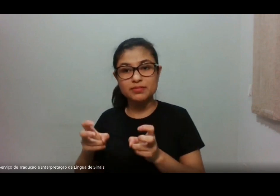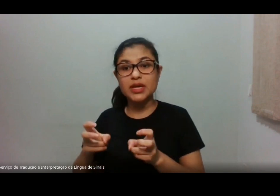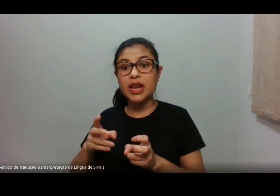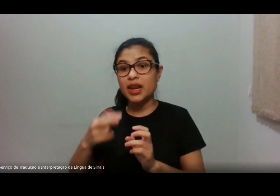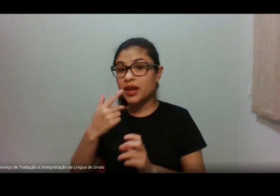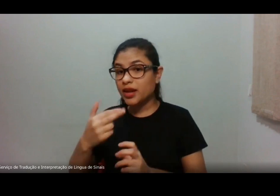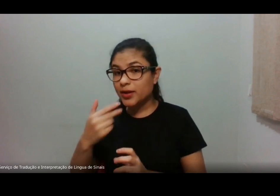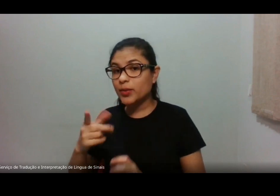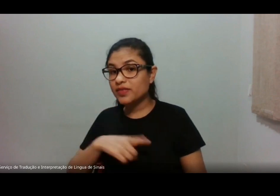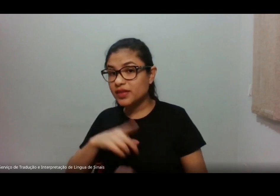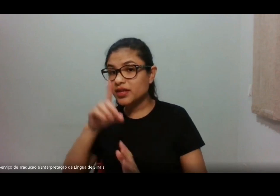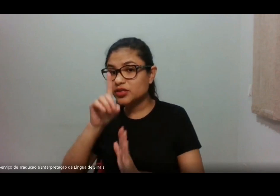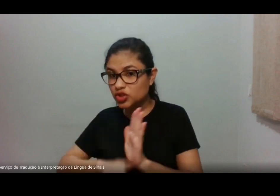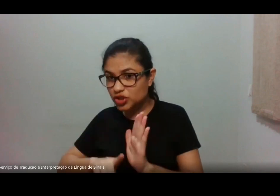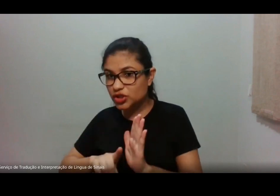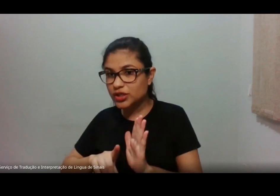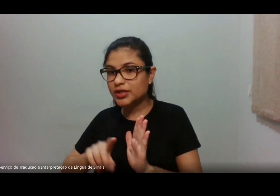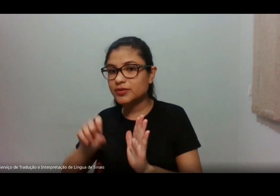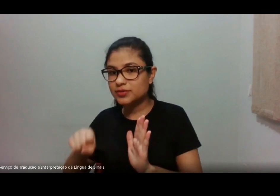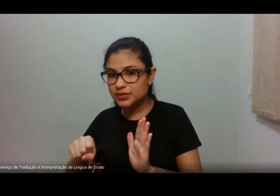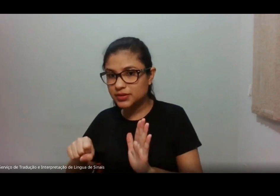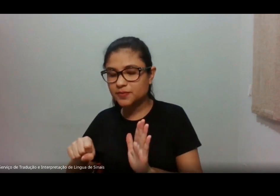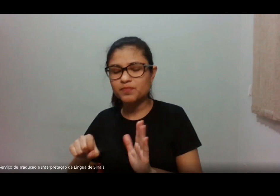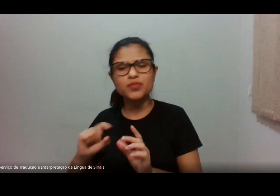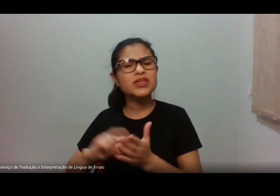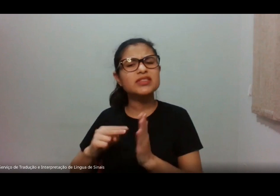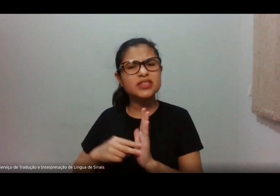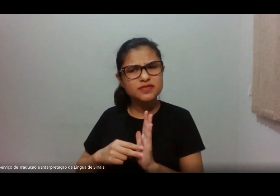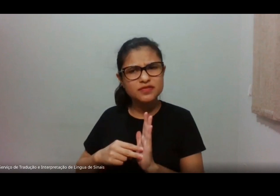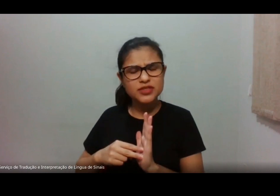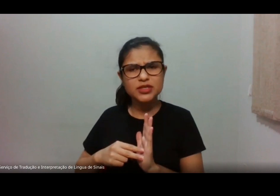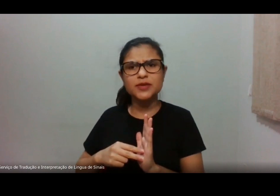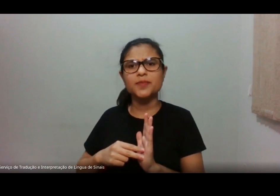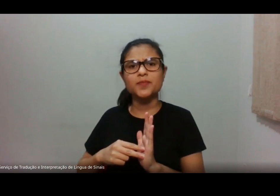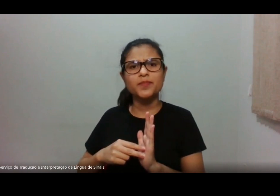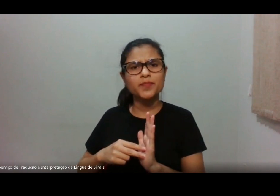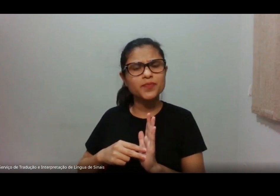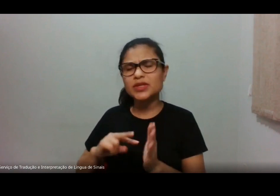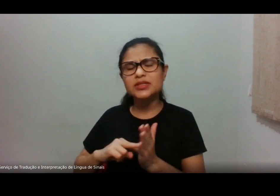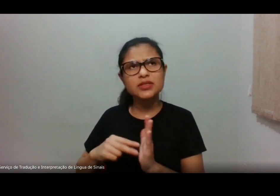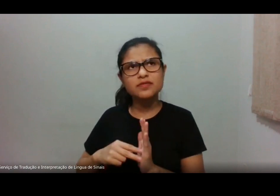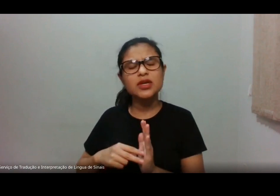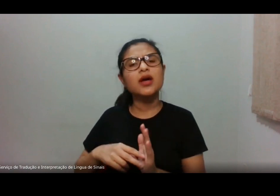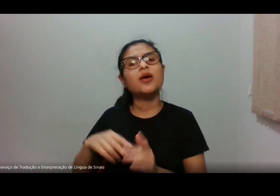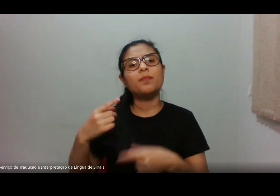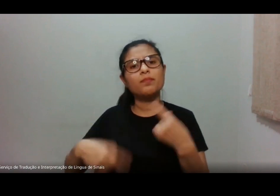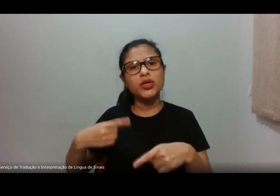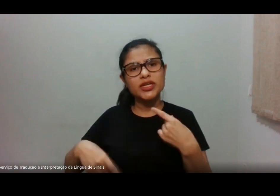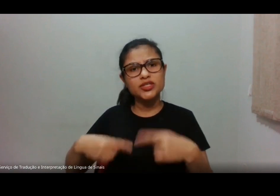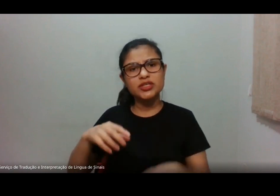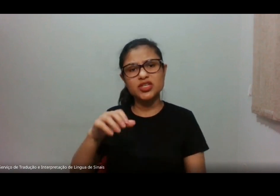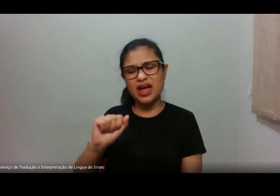têm direitos. No que consiste isto? Por exemplo, numa política de